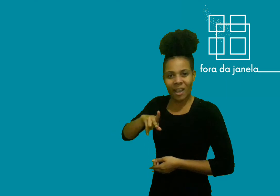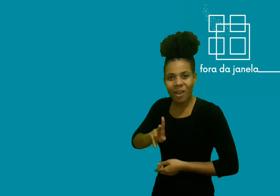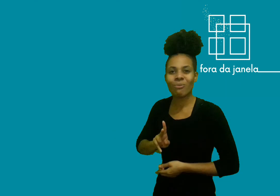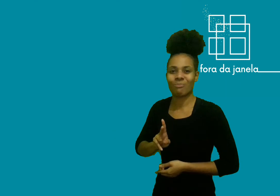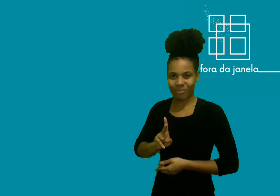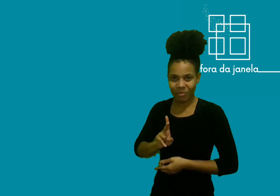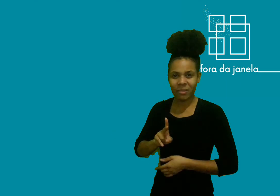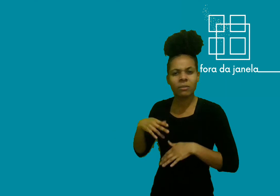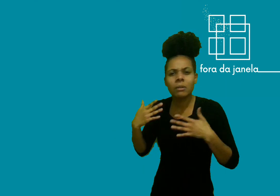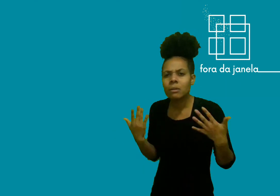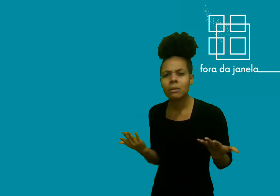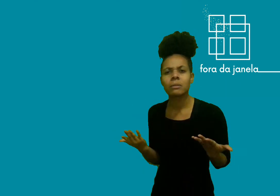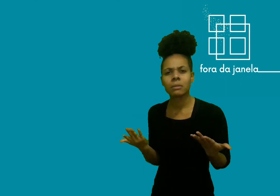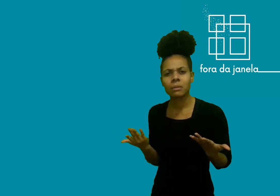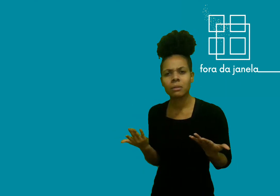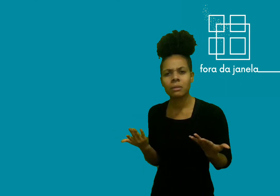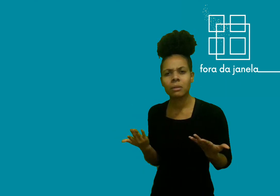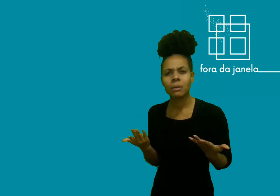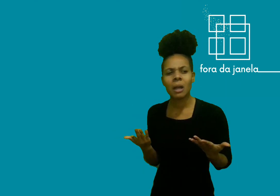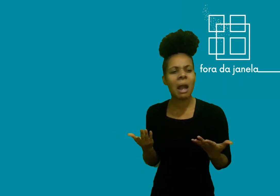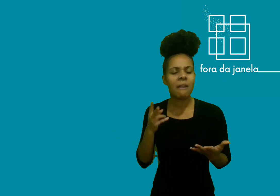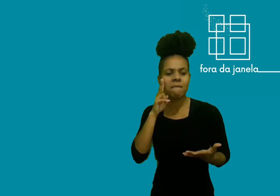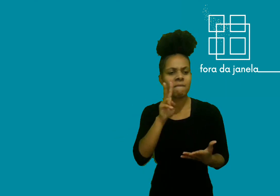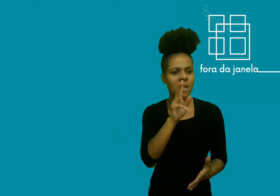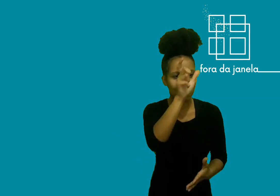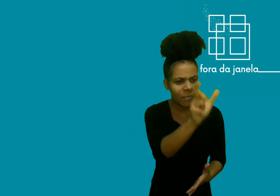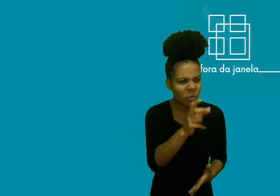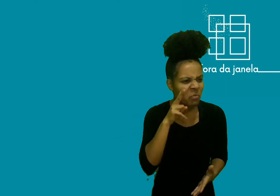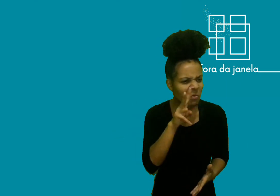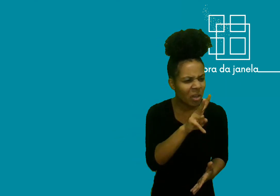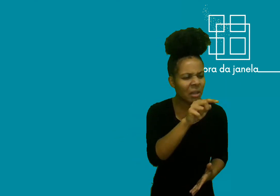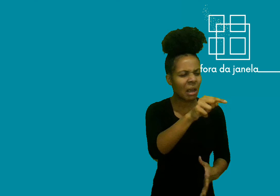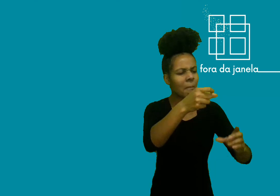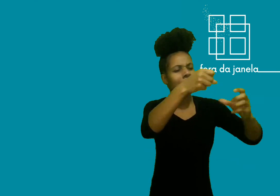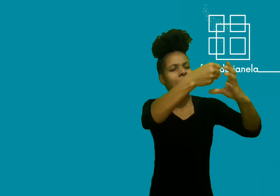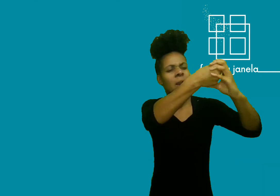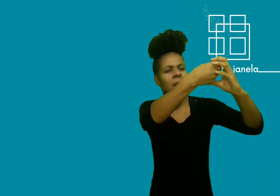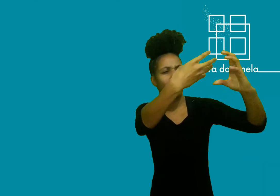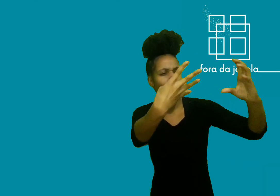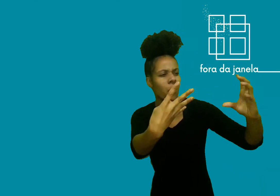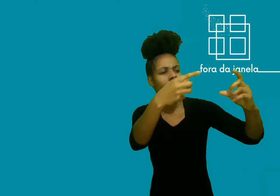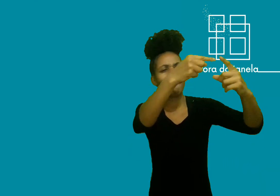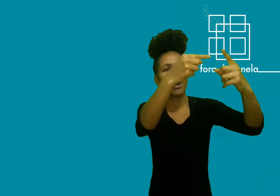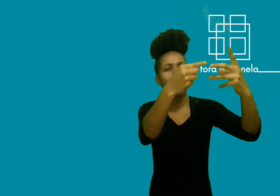né? A gente categoriza muitas pessoas, a gente rotula muito os outros. Então, aquilo que é